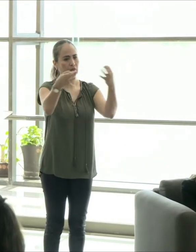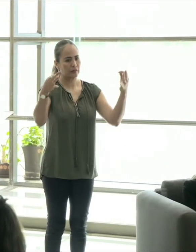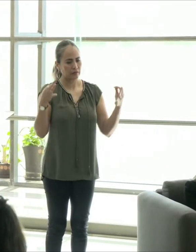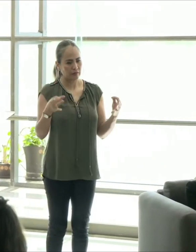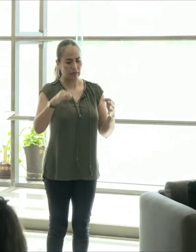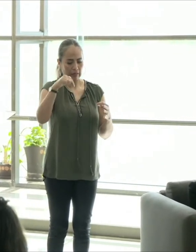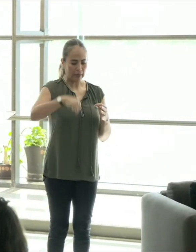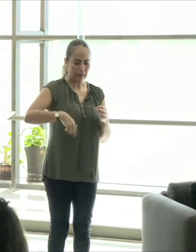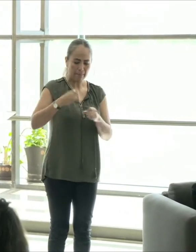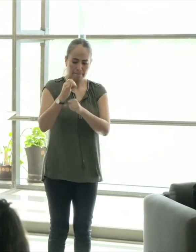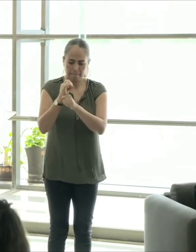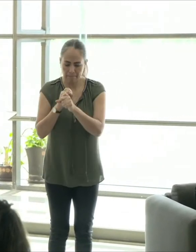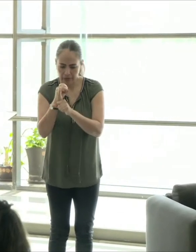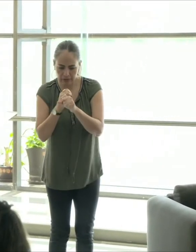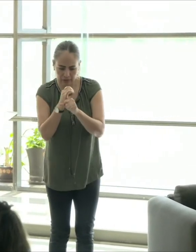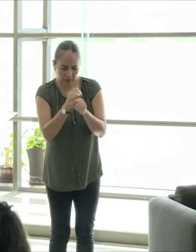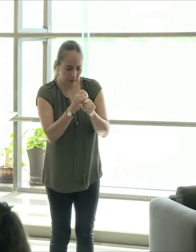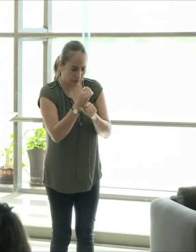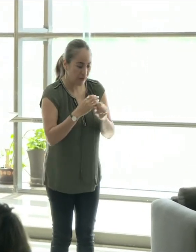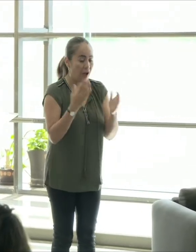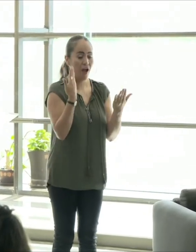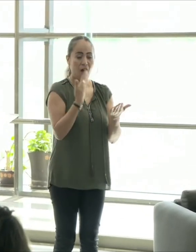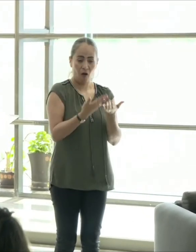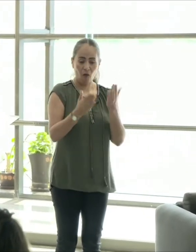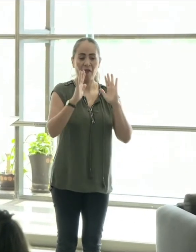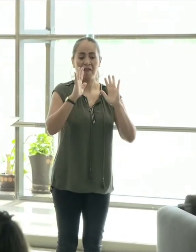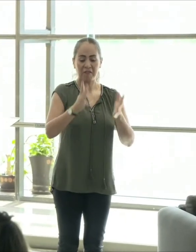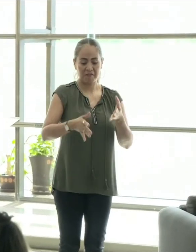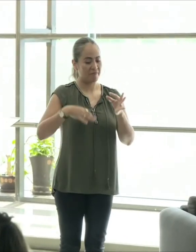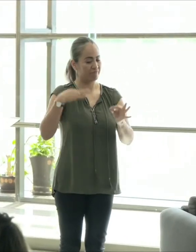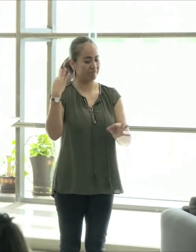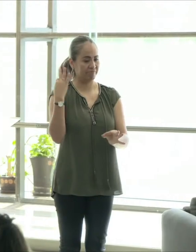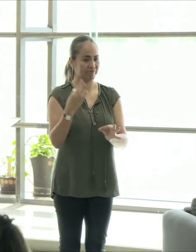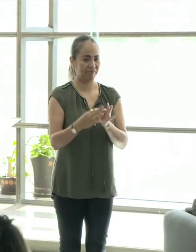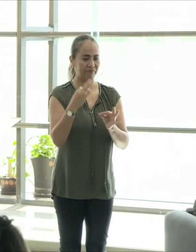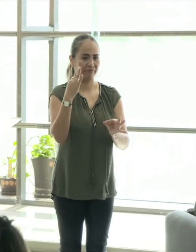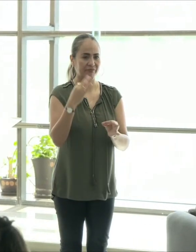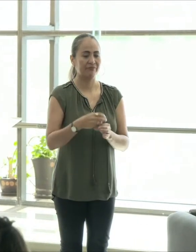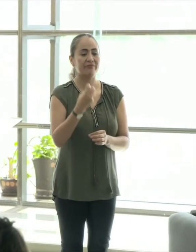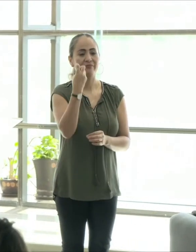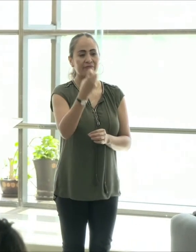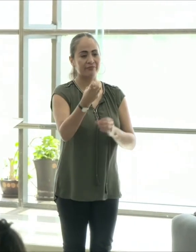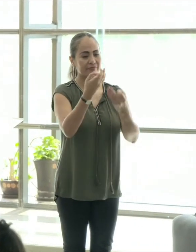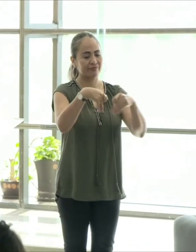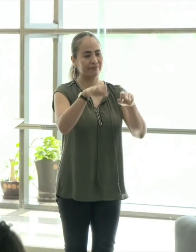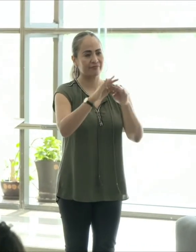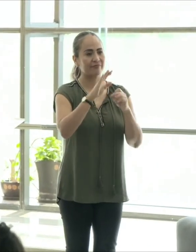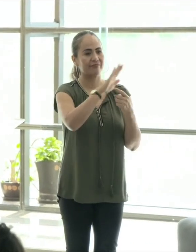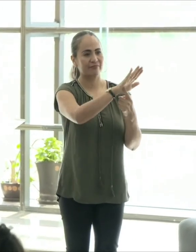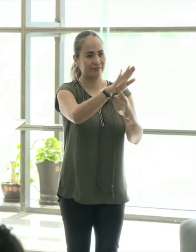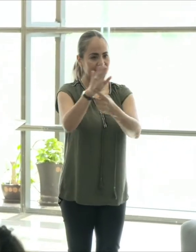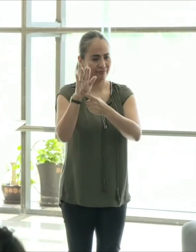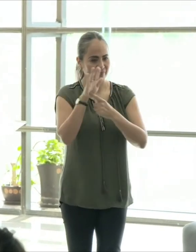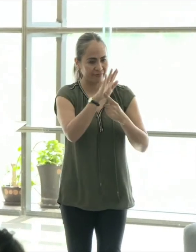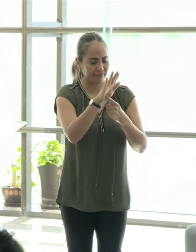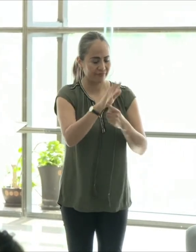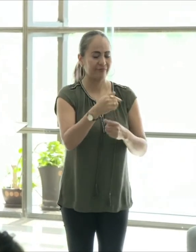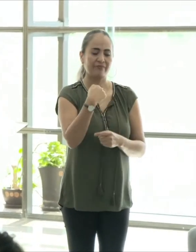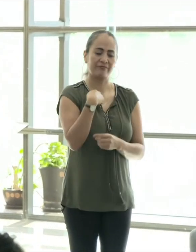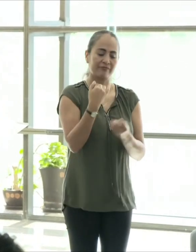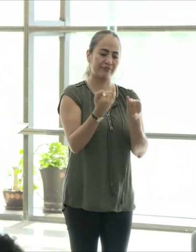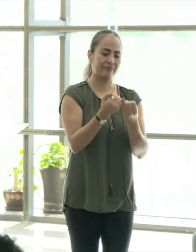a cabo este estudio y hoy Bueno culmina y es creo que la parte importante de poderlo dar a conocer el saludo por supuesto